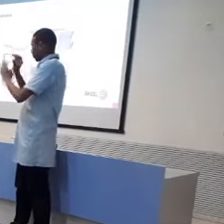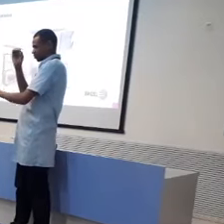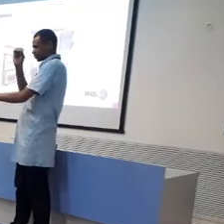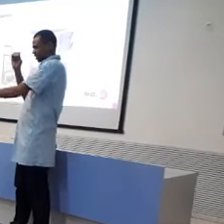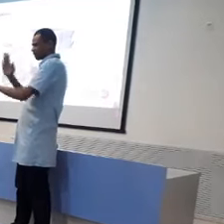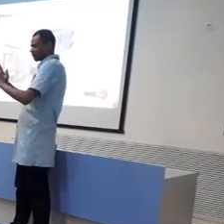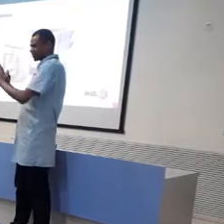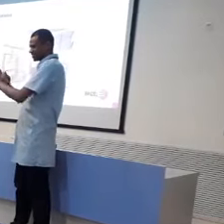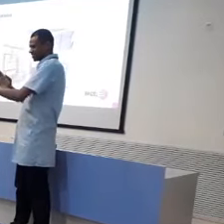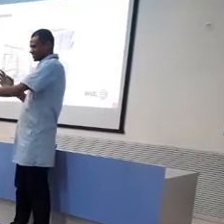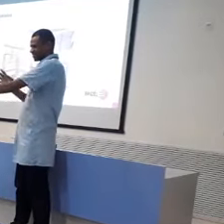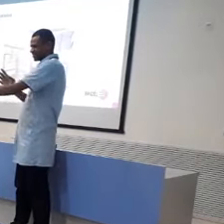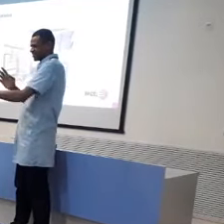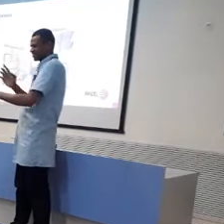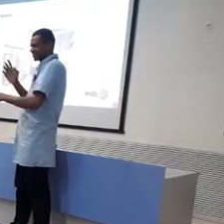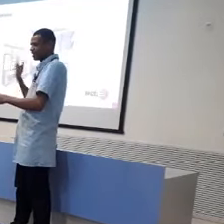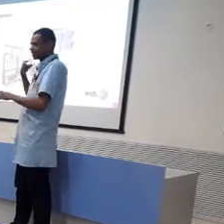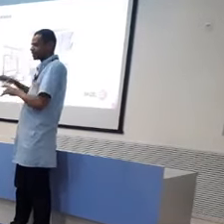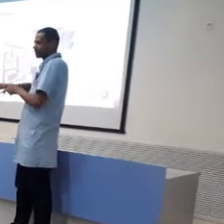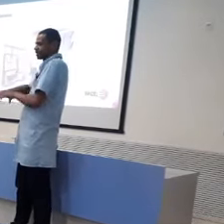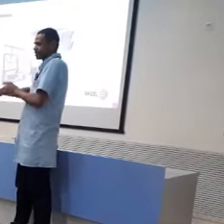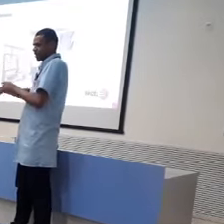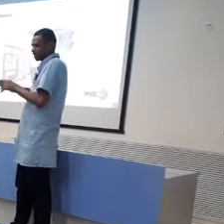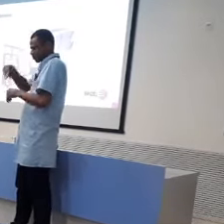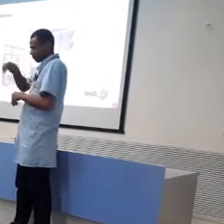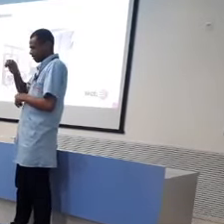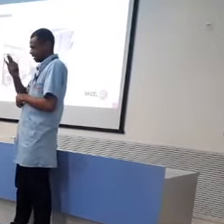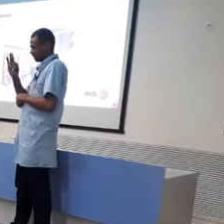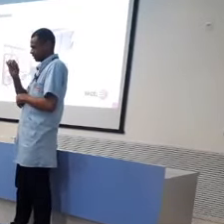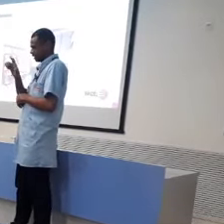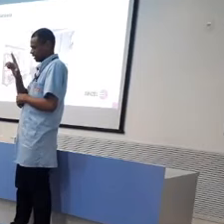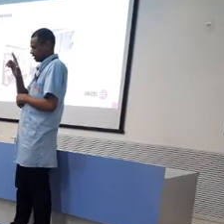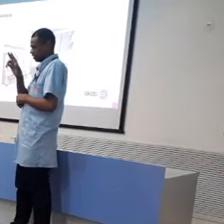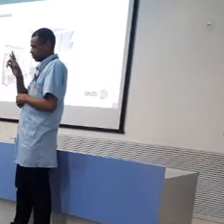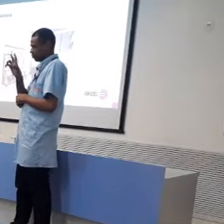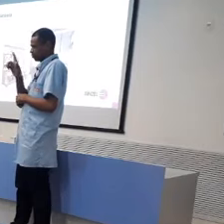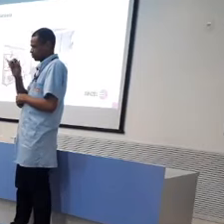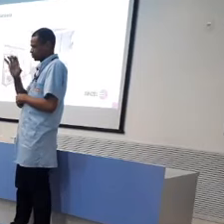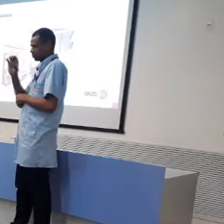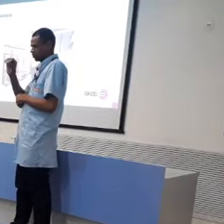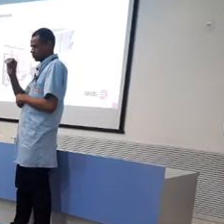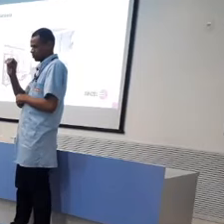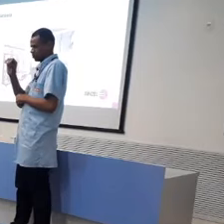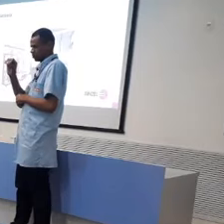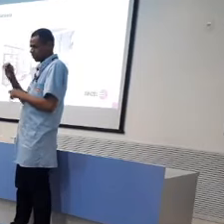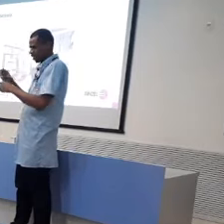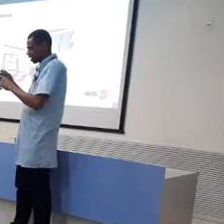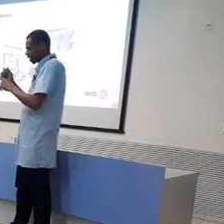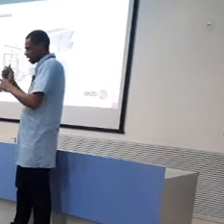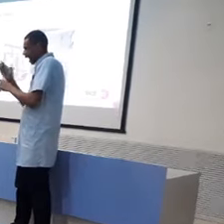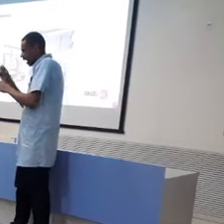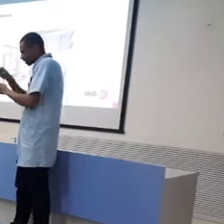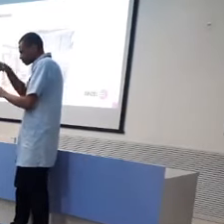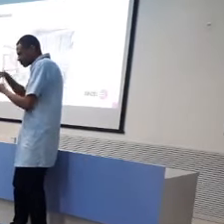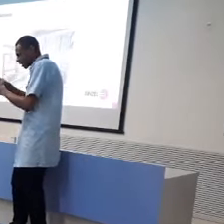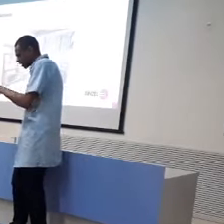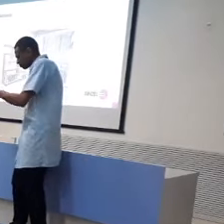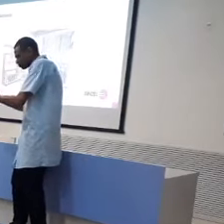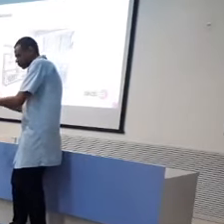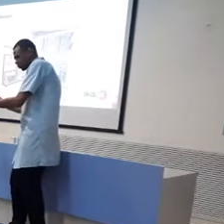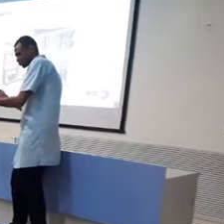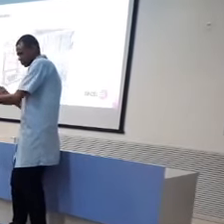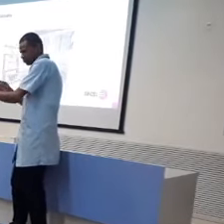formei como técnico metalúrgico. Logo que saí do Senai técnico metalúrgico, eu entrei para a FATEC, soldagem, aí